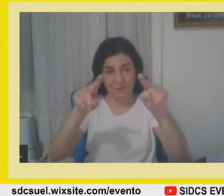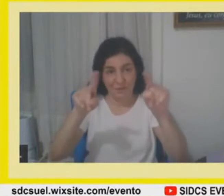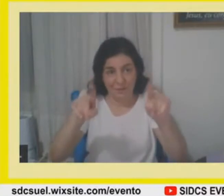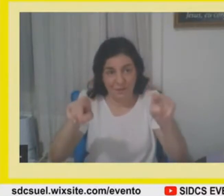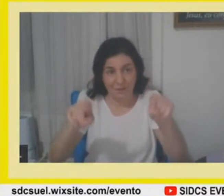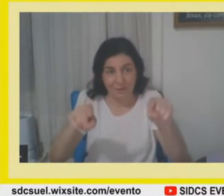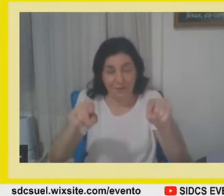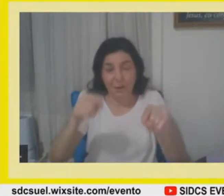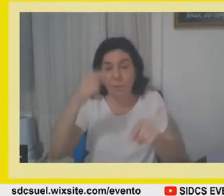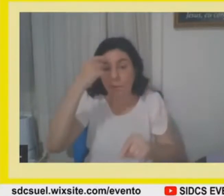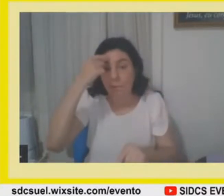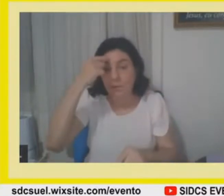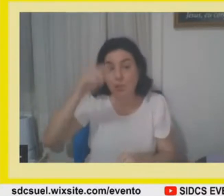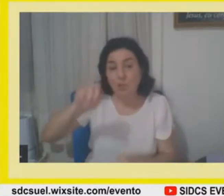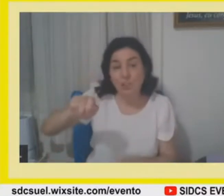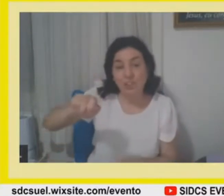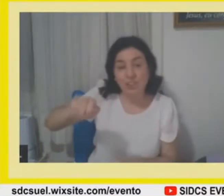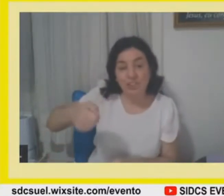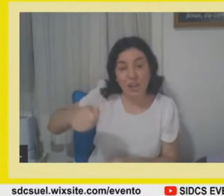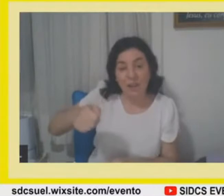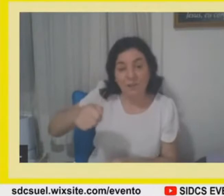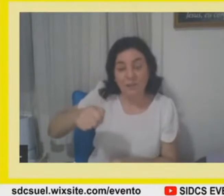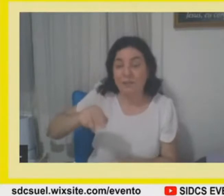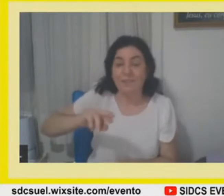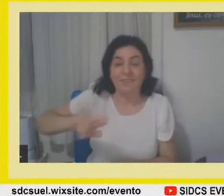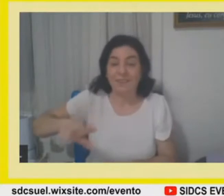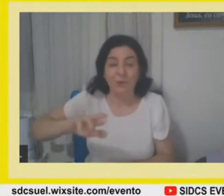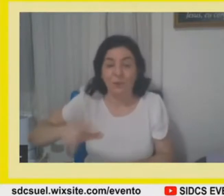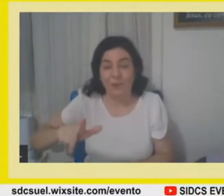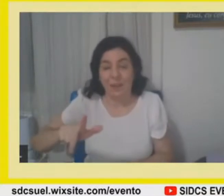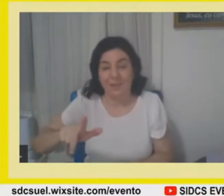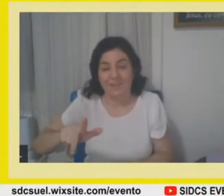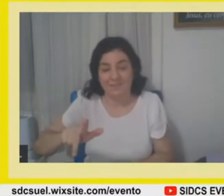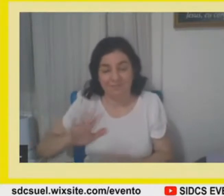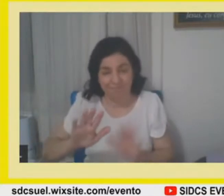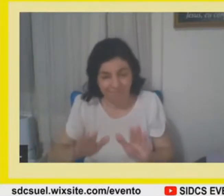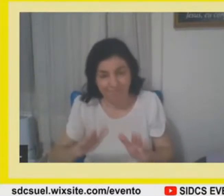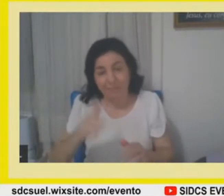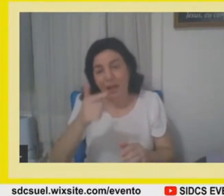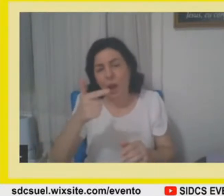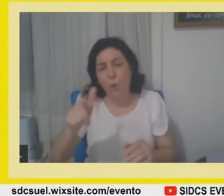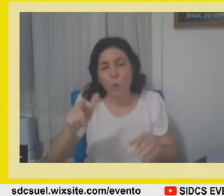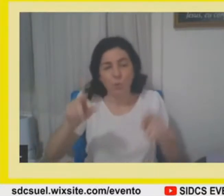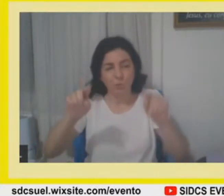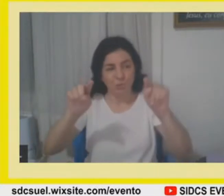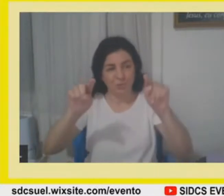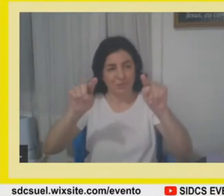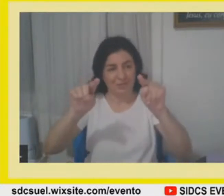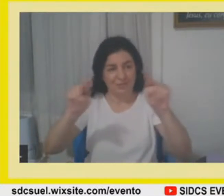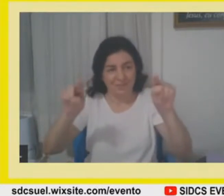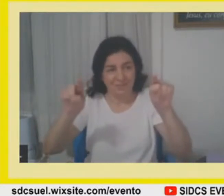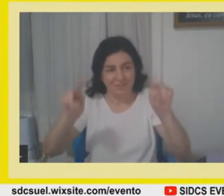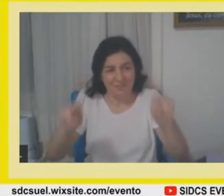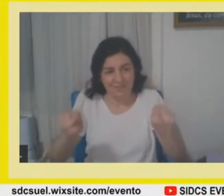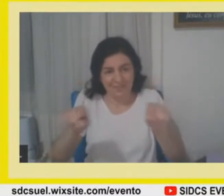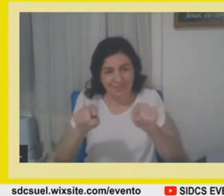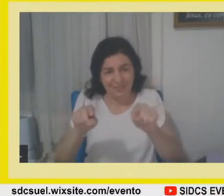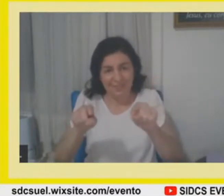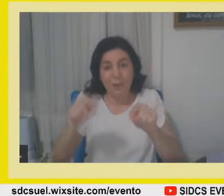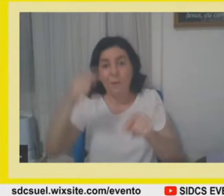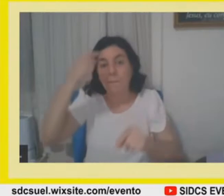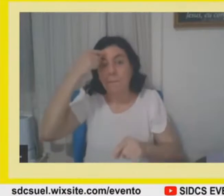do português não entram ali. É só a matemática. Depois nós temos o colchetes.